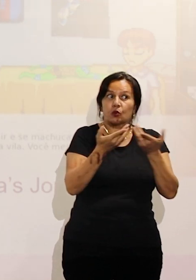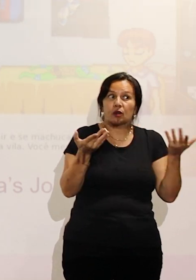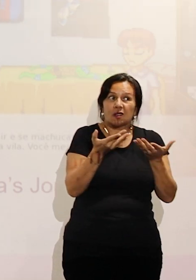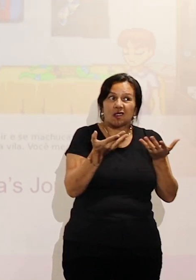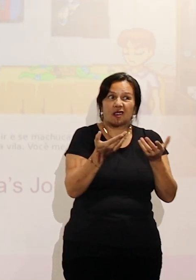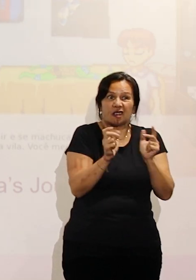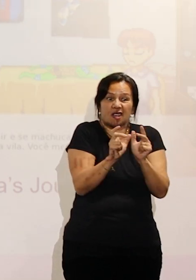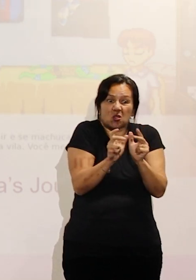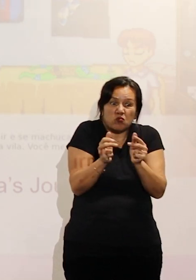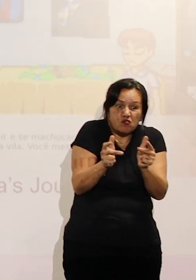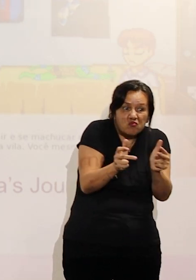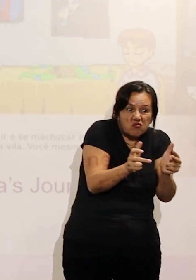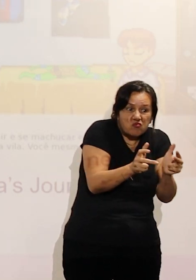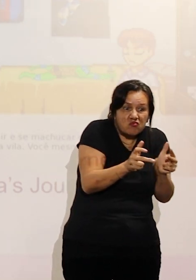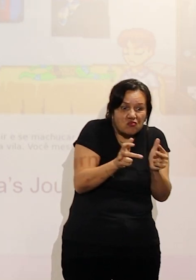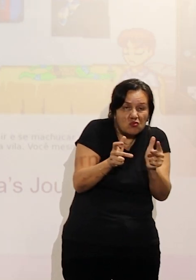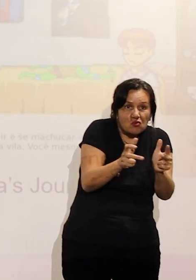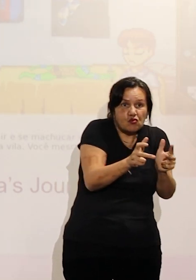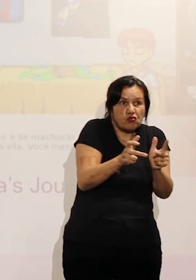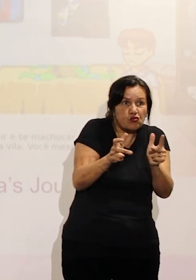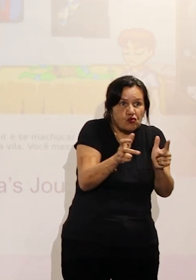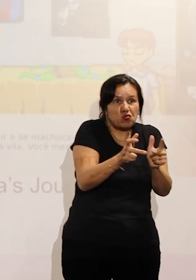a jogabilidade